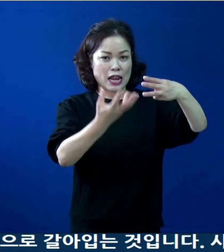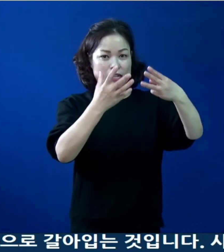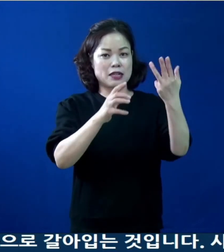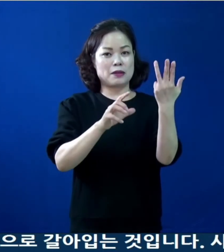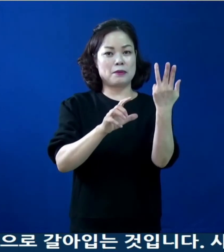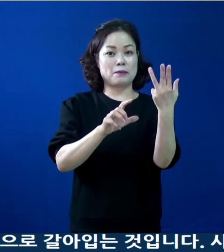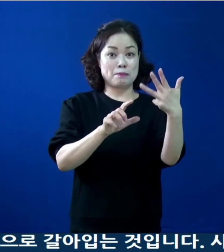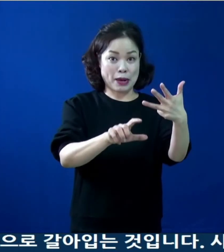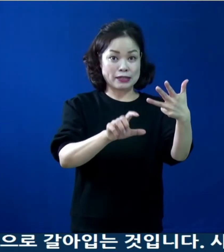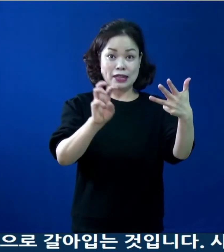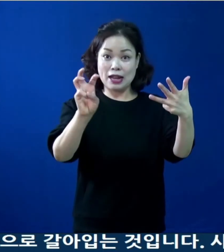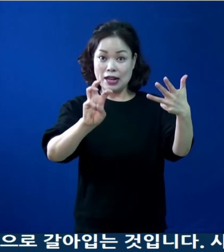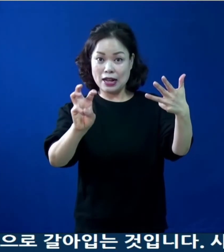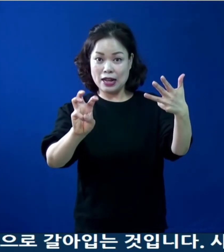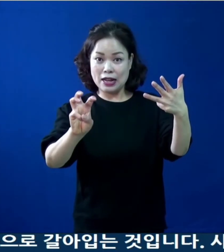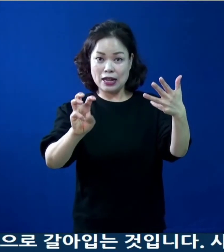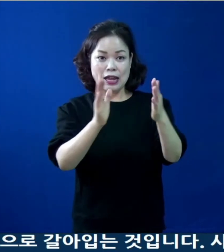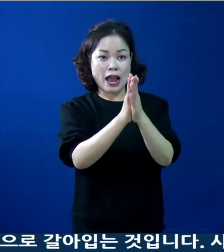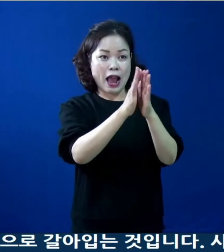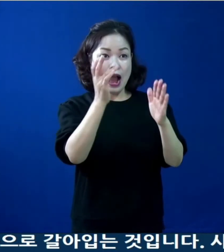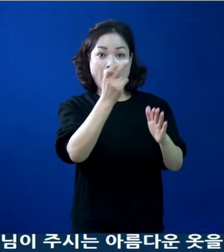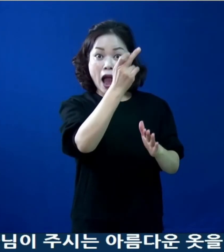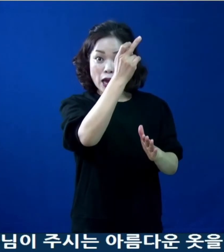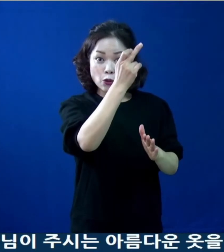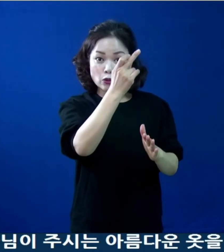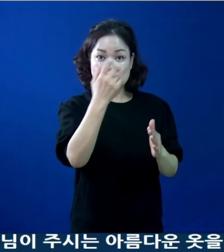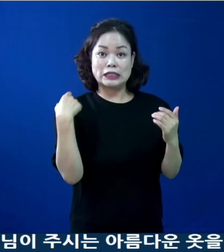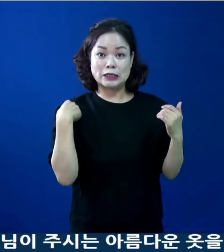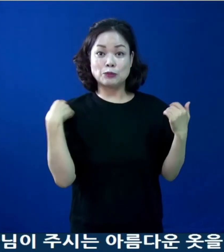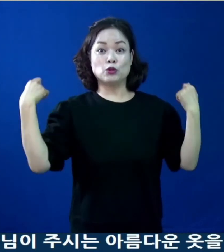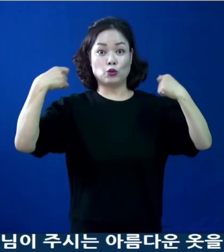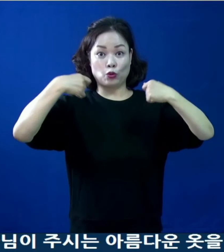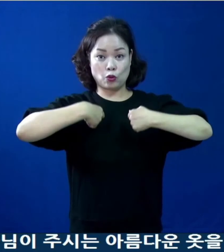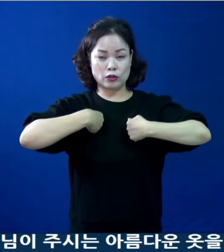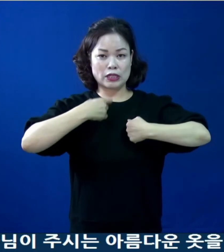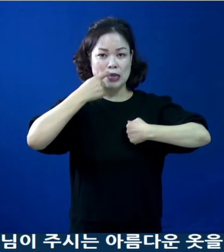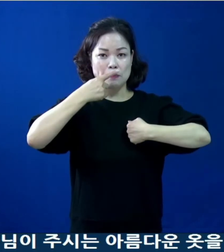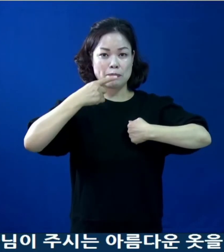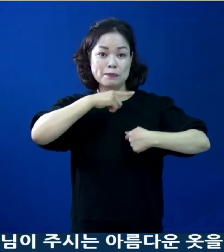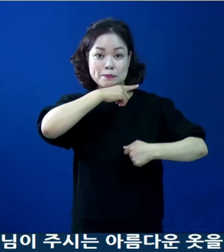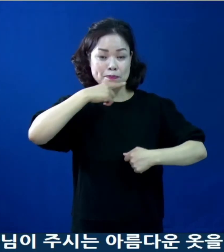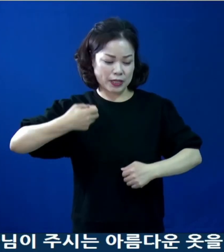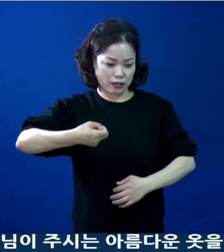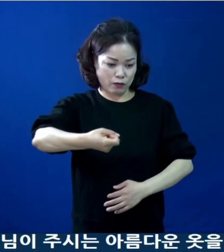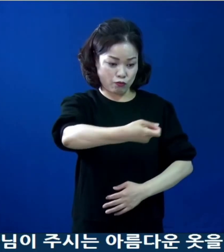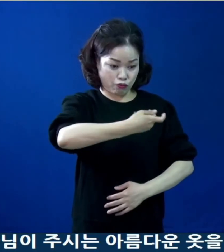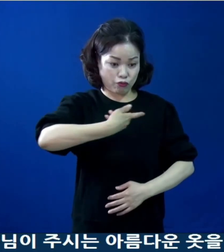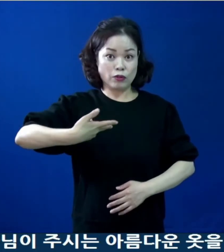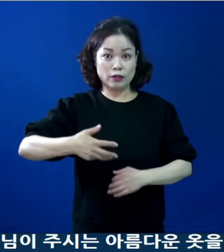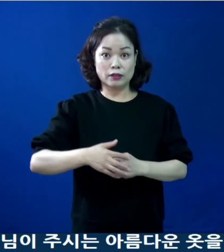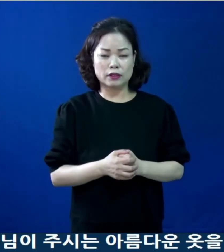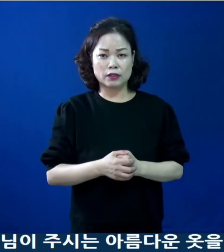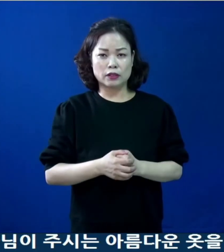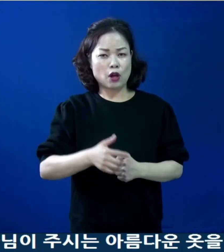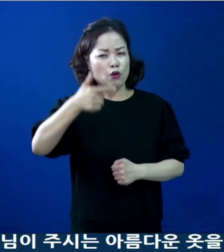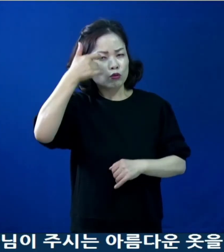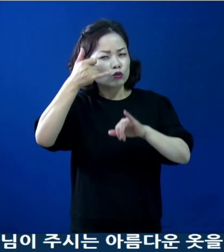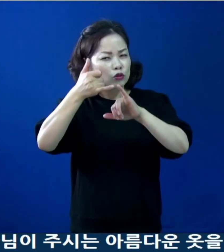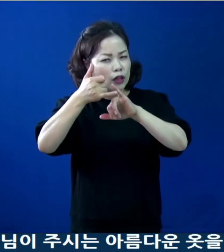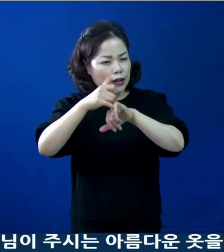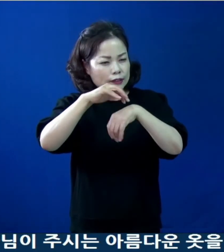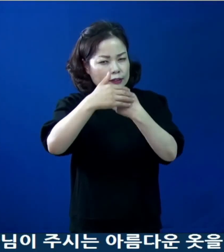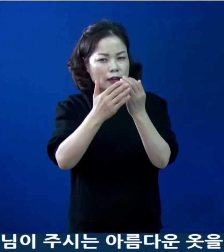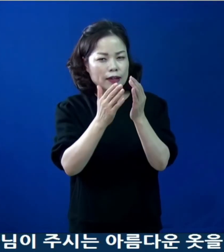30절에 보면 아론이 입은 옷에 피를 뿌렸습니다. 이것은 구약 성경